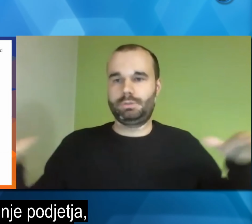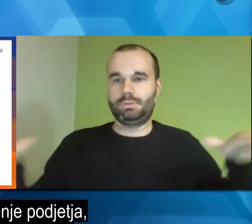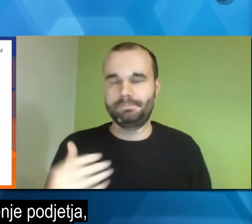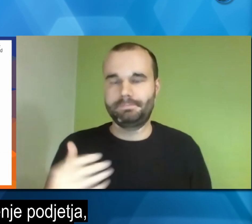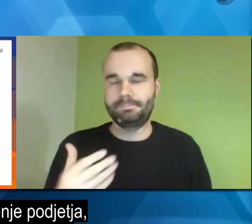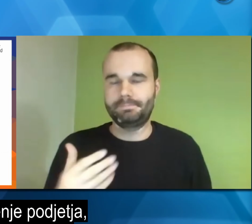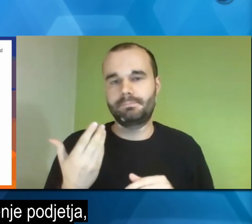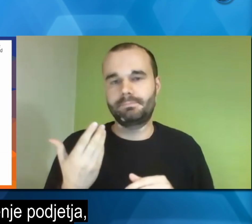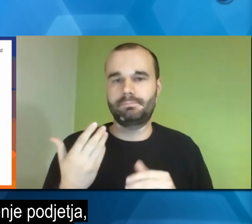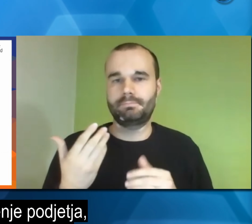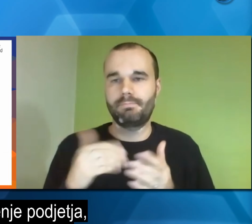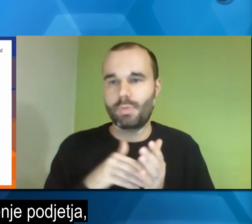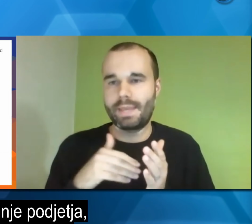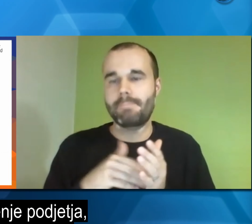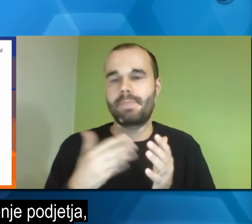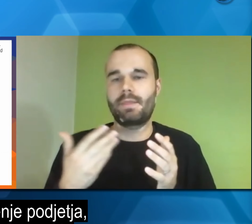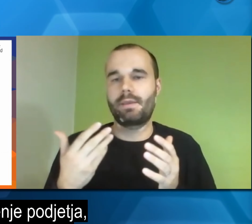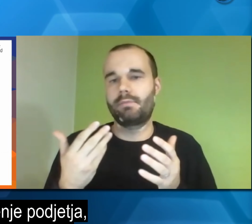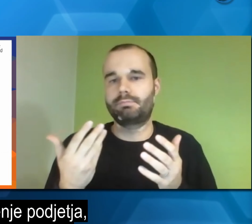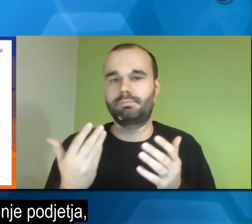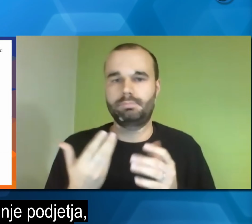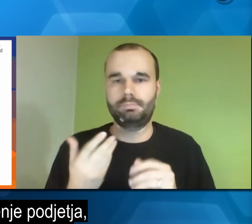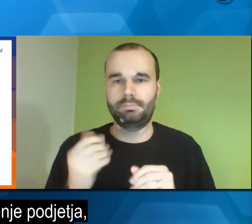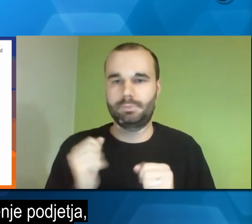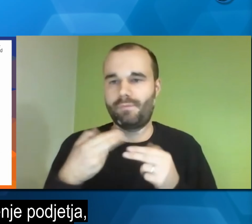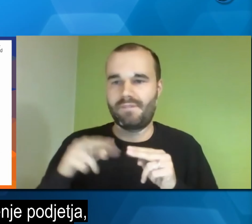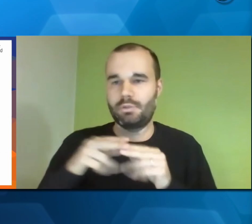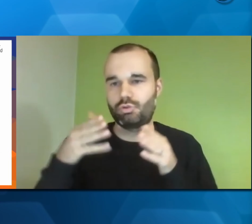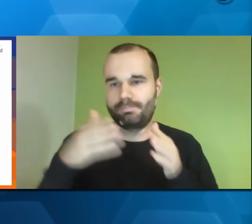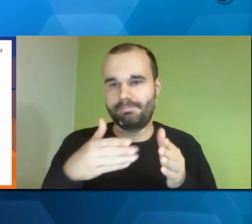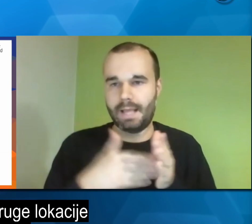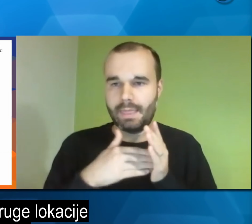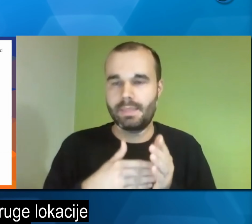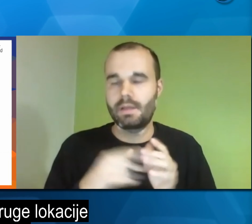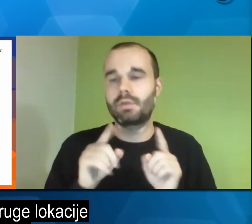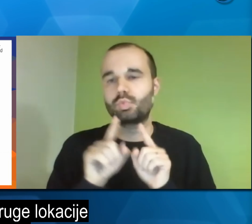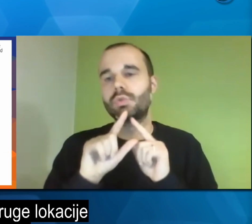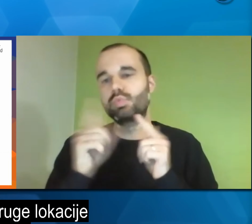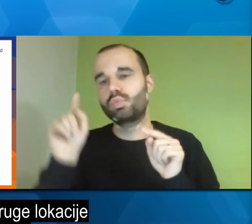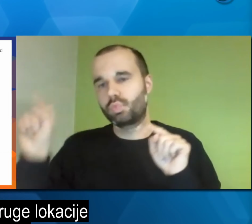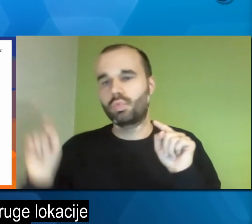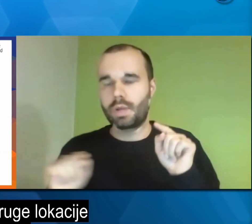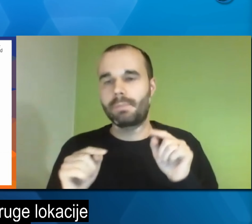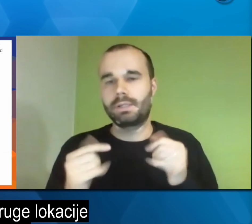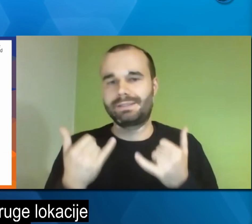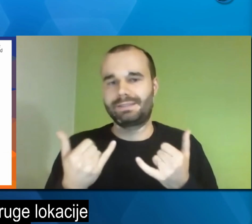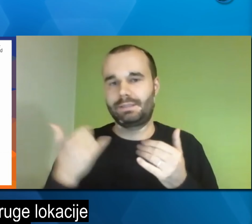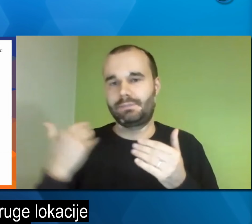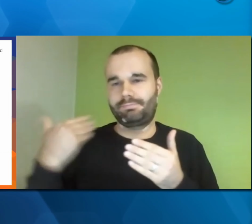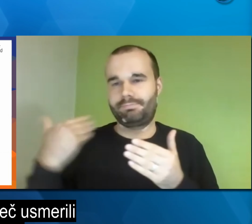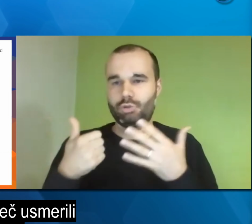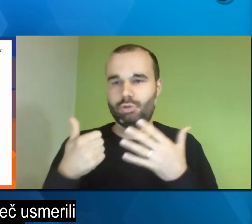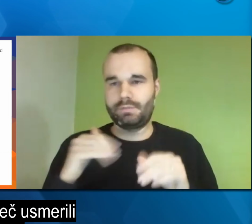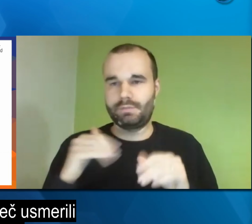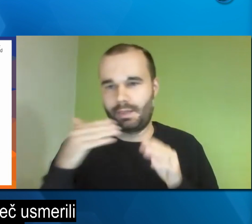in širjenje podjetja, za prilagajanje potreb. Torej tudi na druge lokacije so